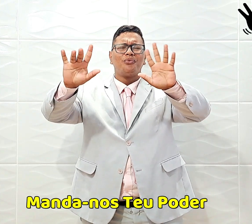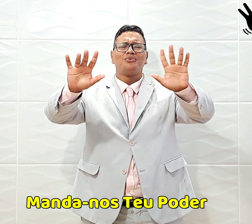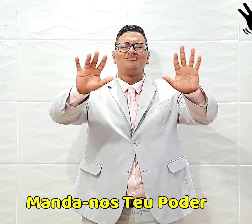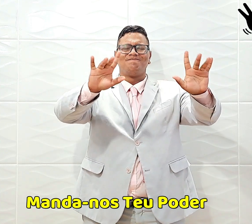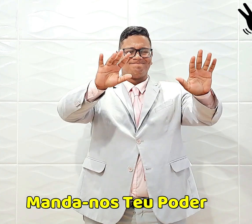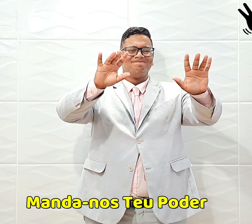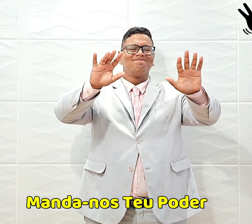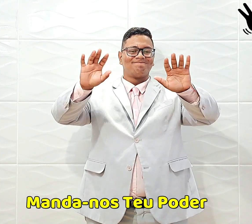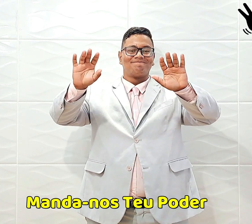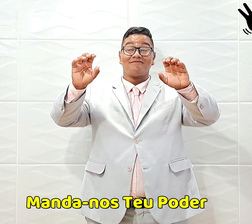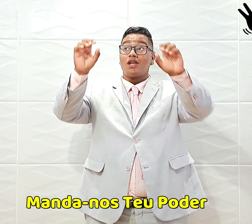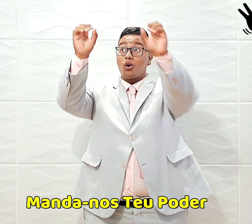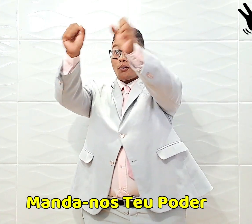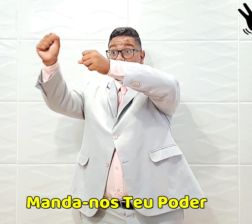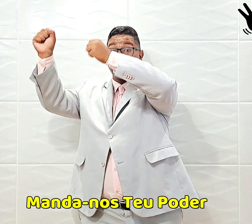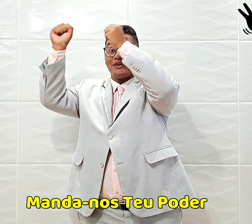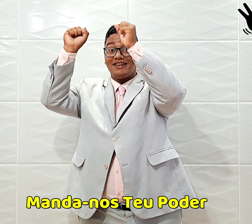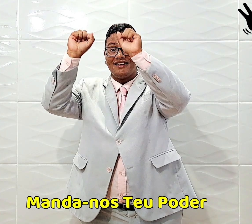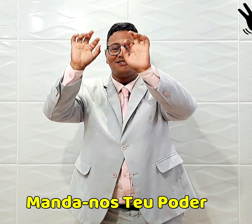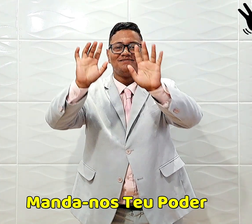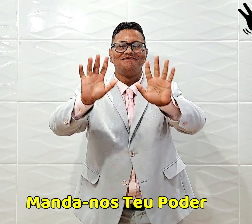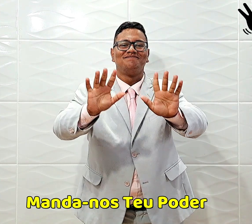-nos teu poder,